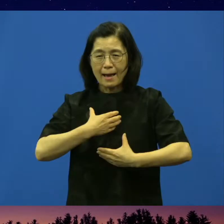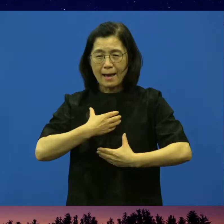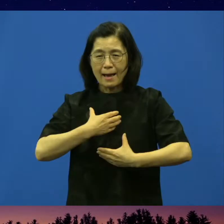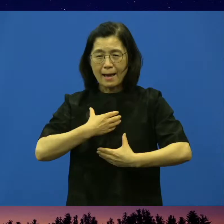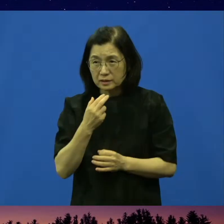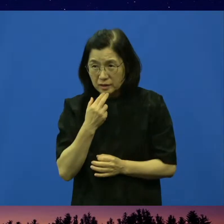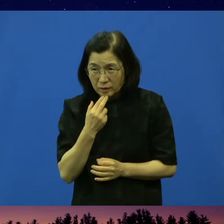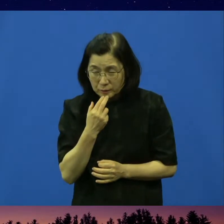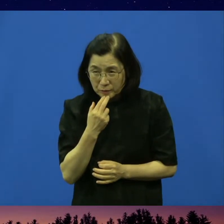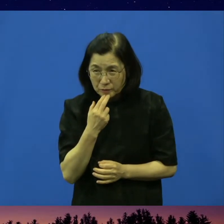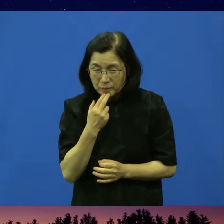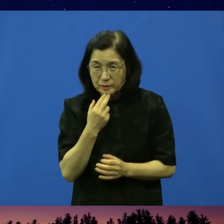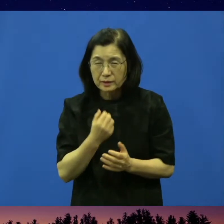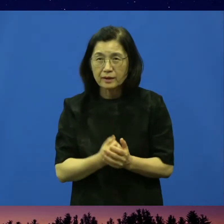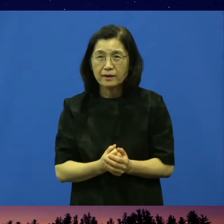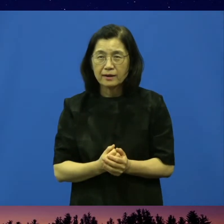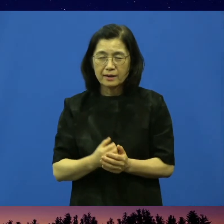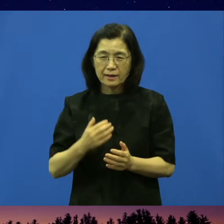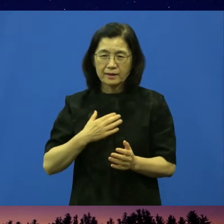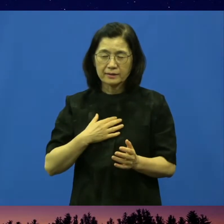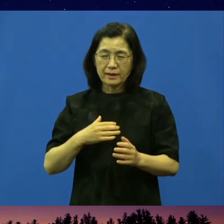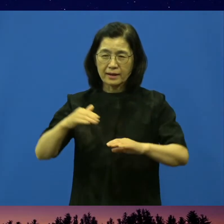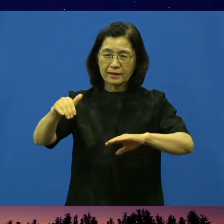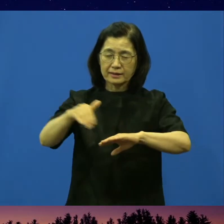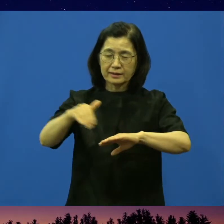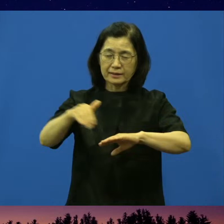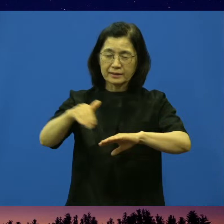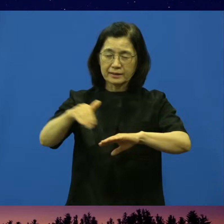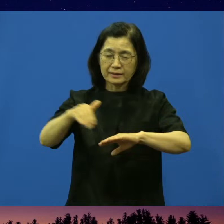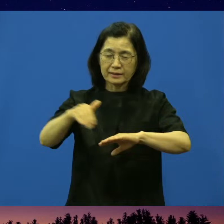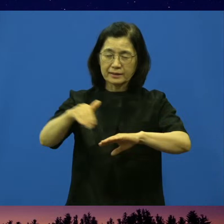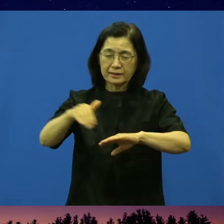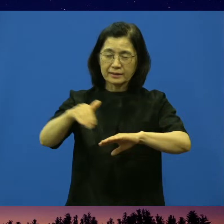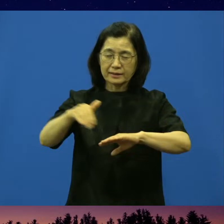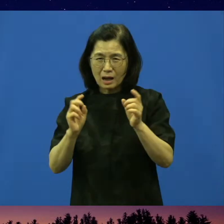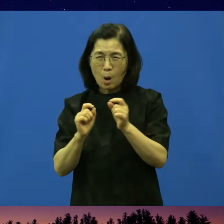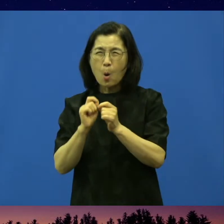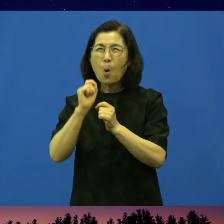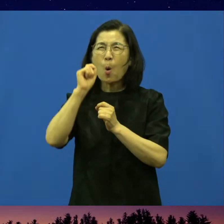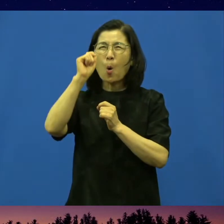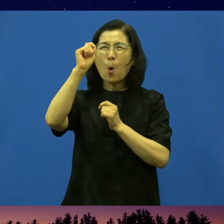내가 다니는 이 직장이 천년만년 갈 것 같은데 그러지 않아요.